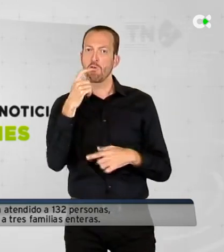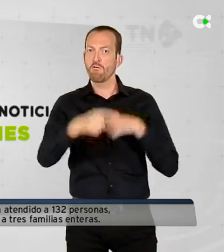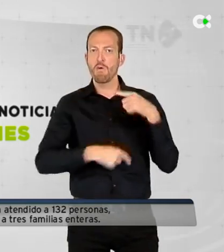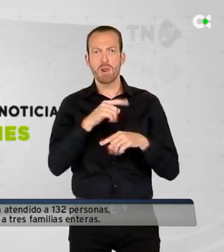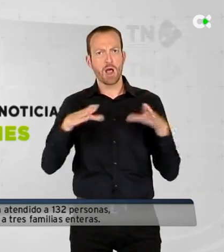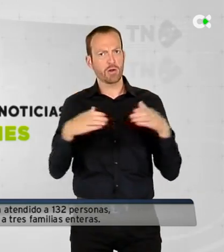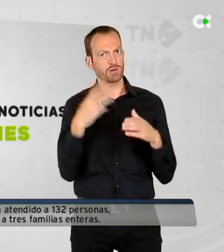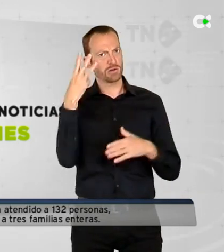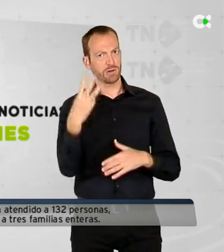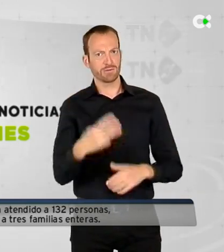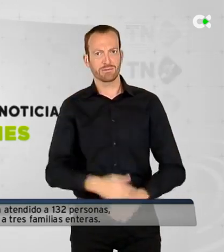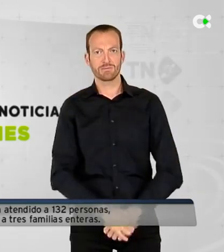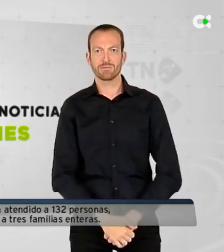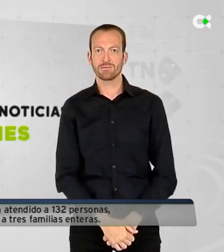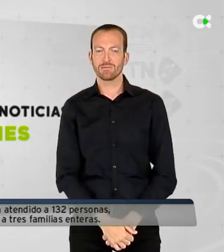enteras.